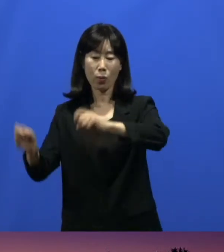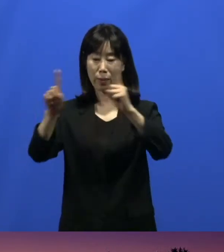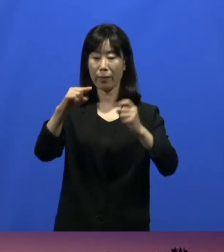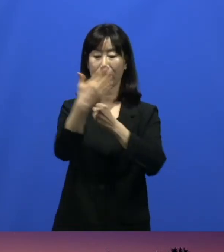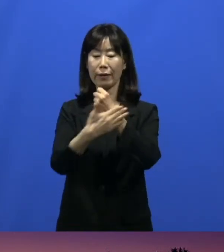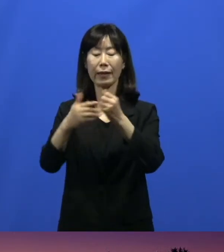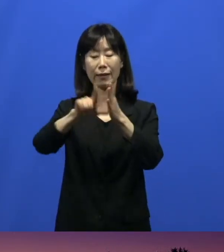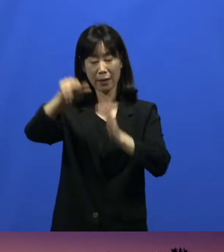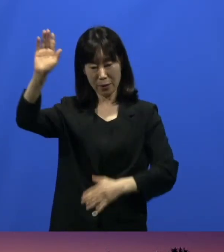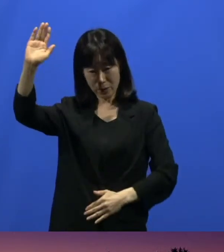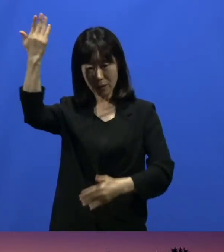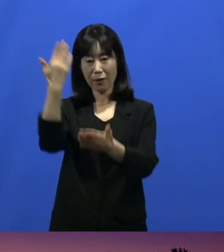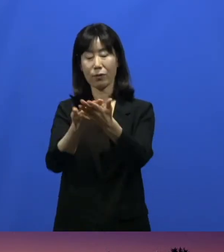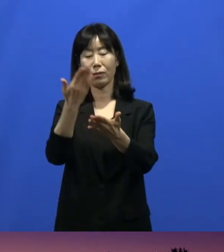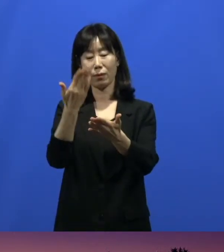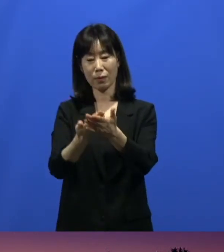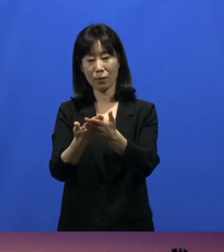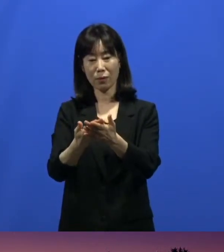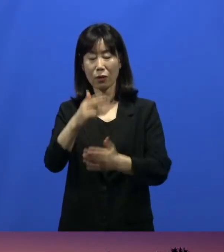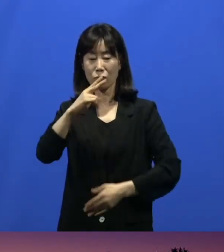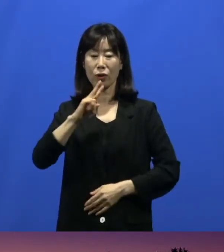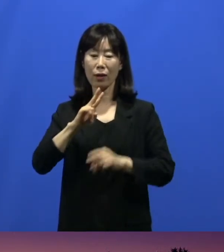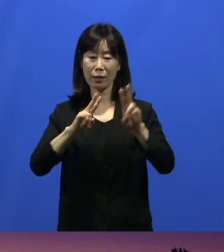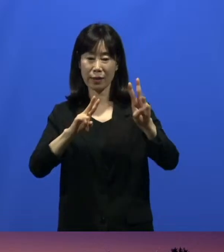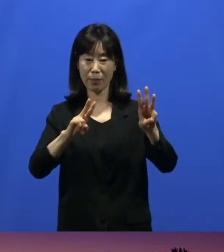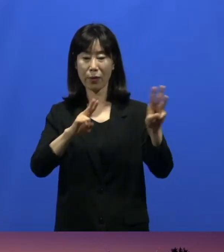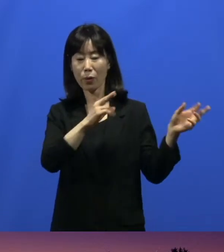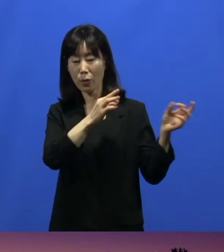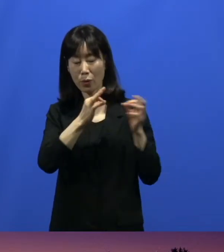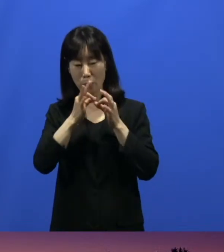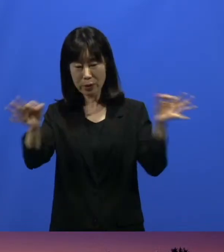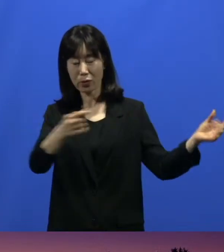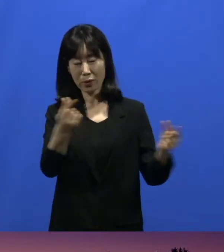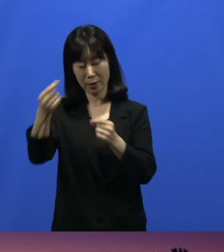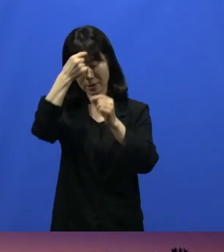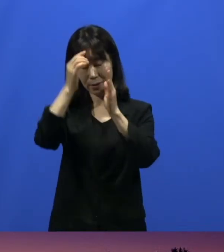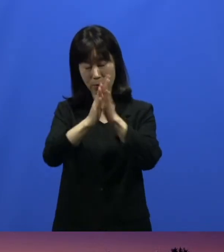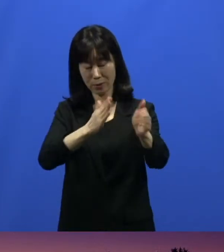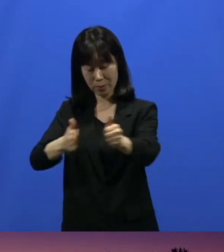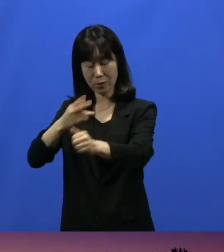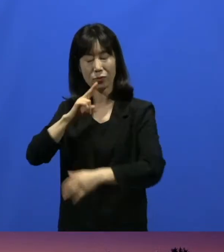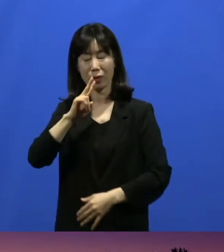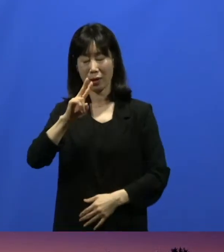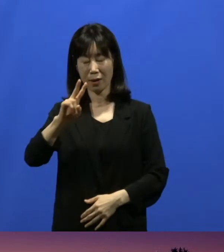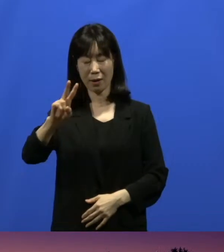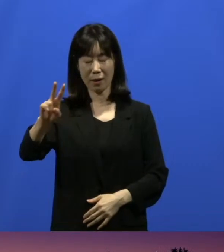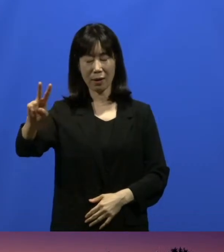밤이 되게 하여 주시옵소서. 주여 세 번의 기도에 나가도록 하겠습니다.